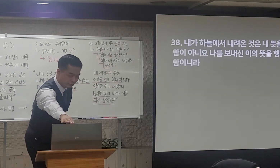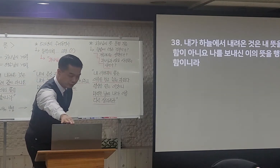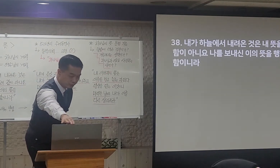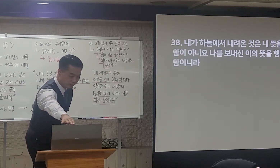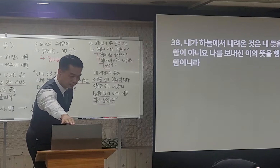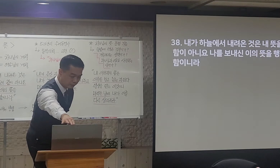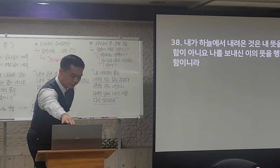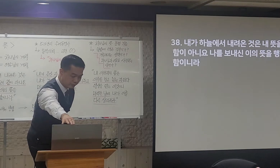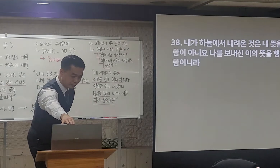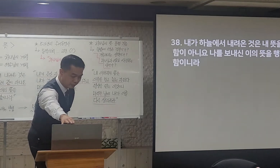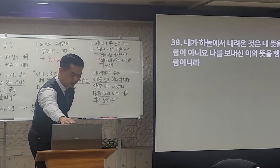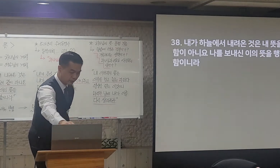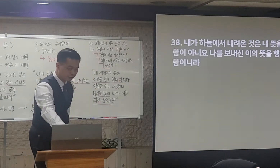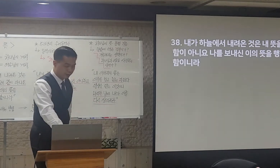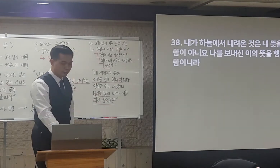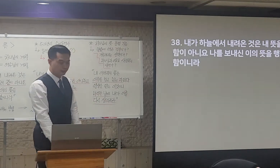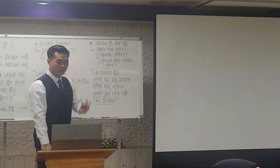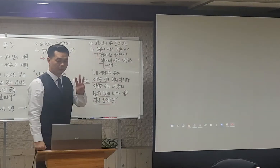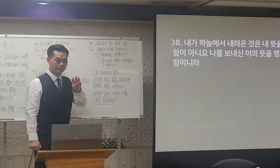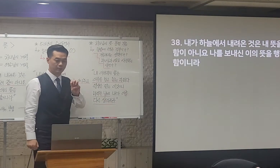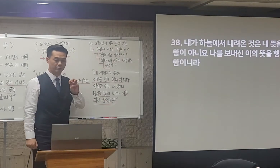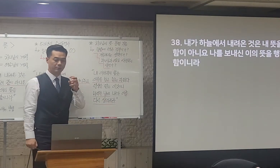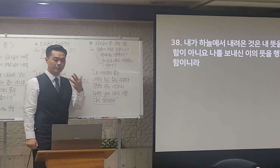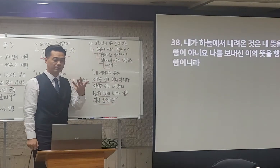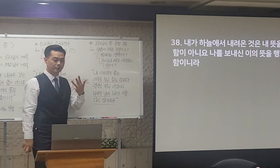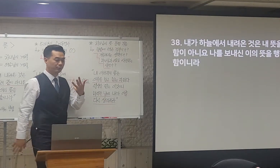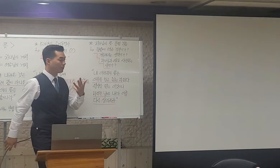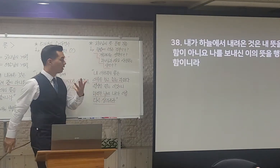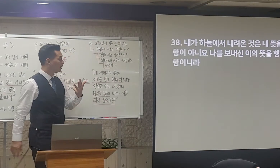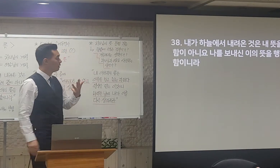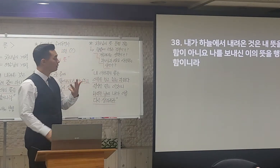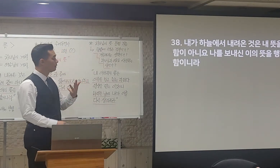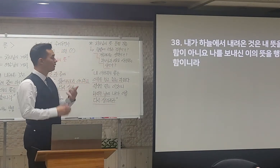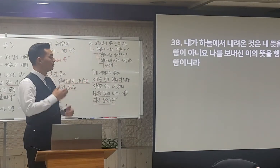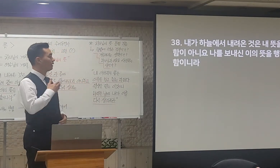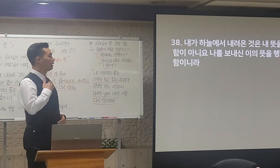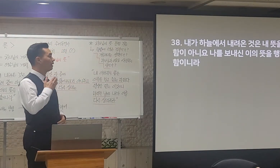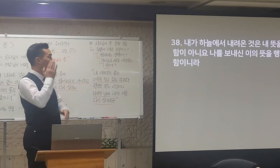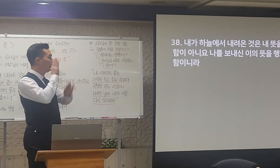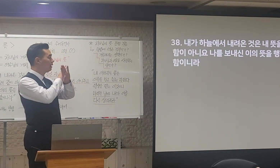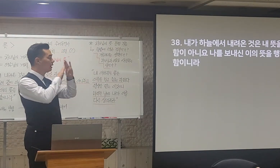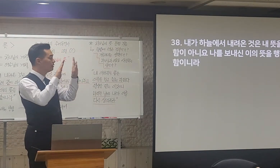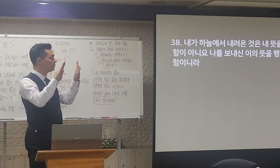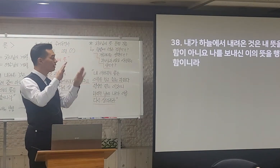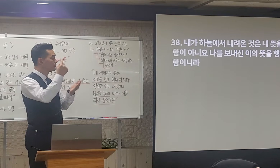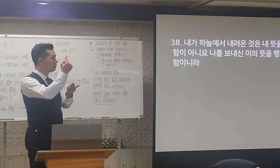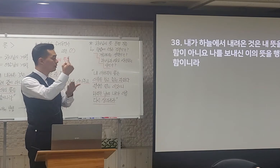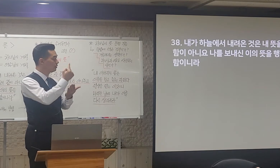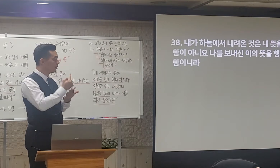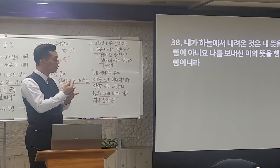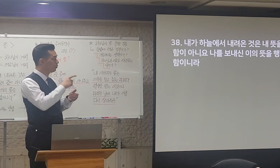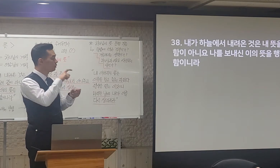맞은 거예요? 네. 38절입니다. 내가 하늘에서 내려온